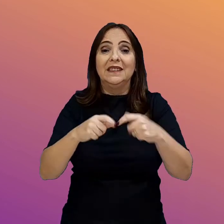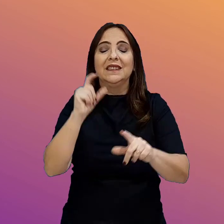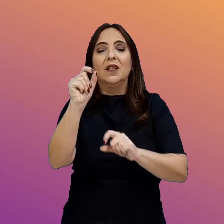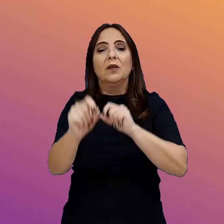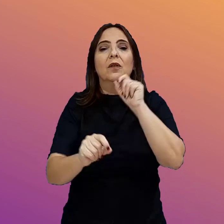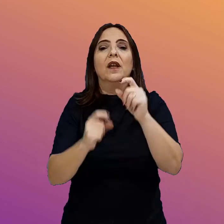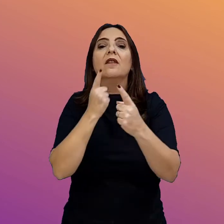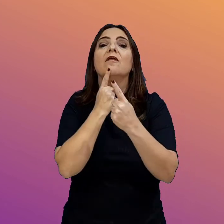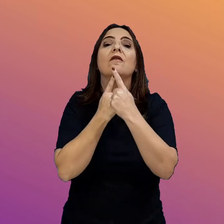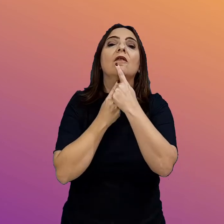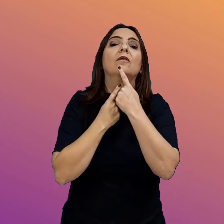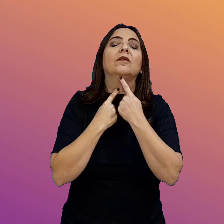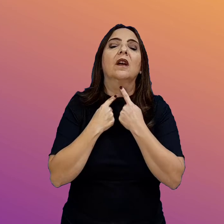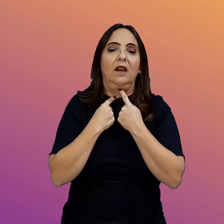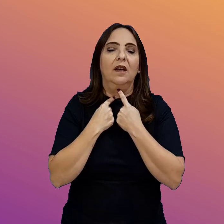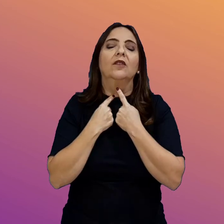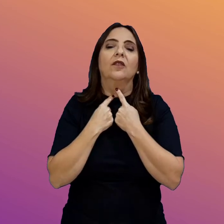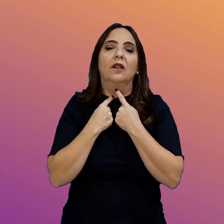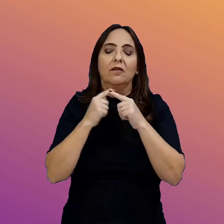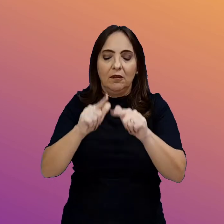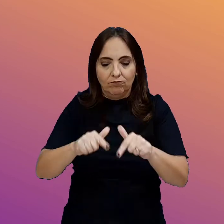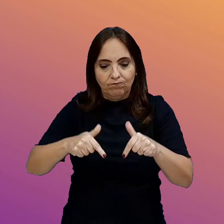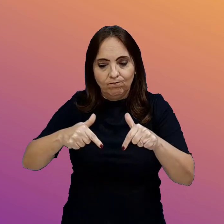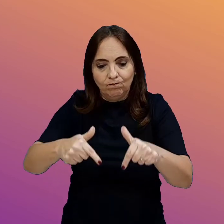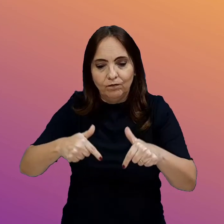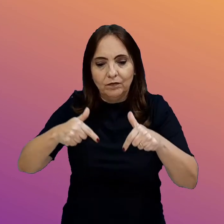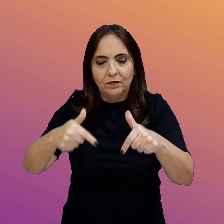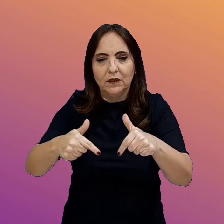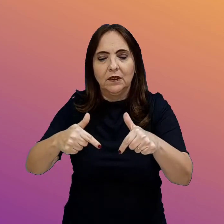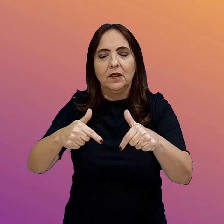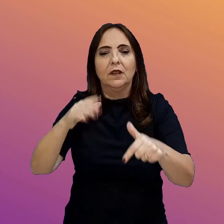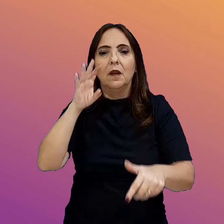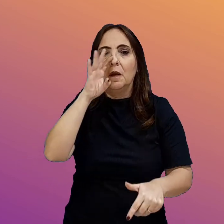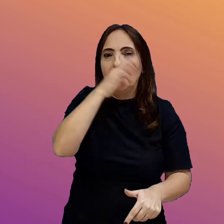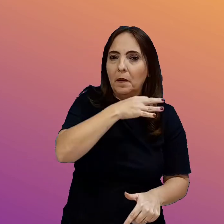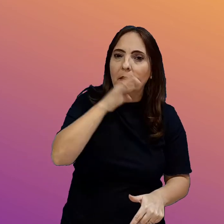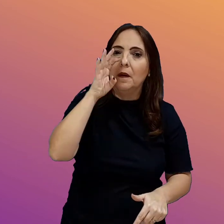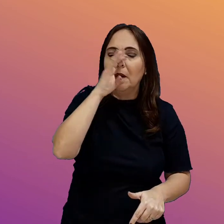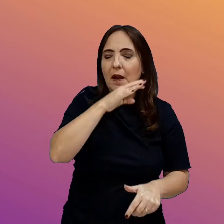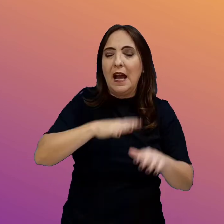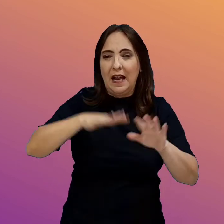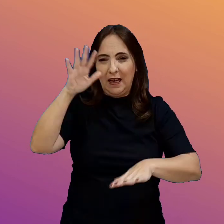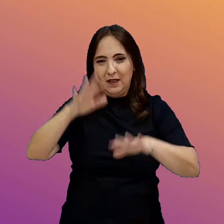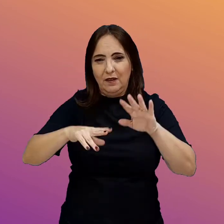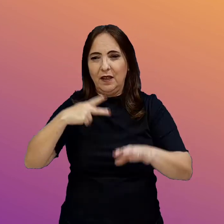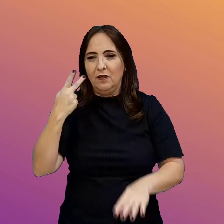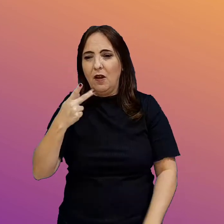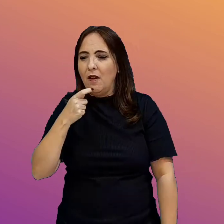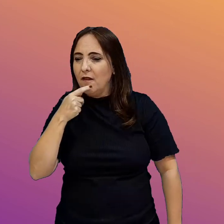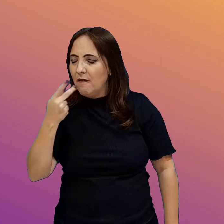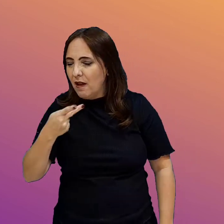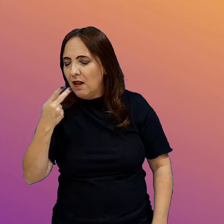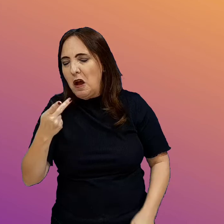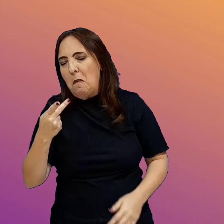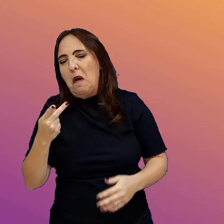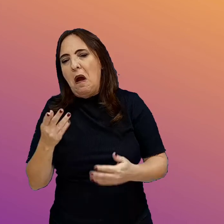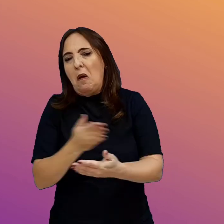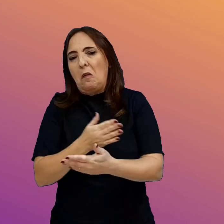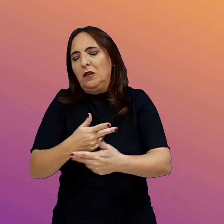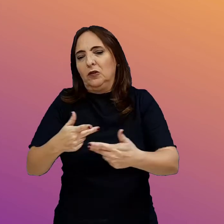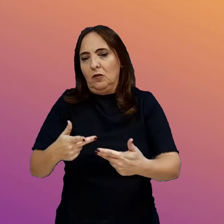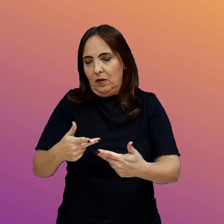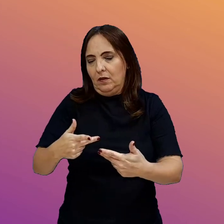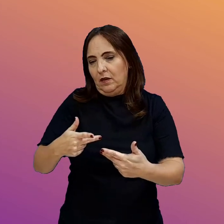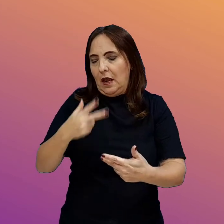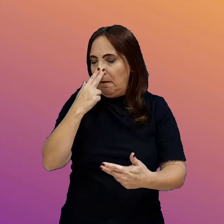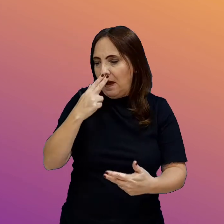que esse desejo vai se manifestar na persistência da gente. E quantas vezes a gente não fala para os filhos da gente coisas parecidas como essa, dizer